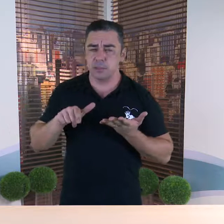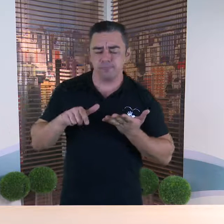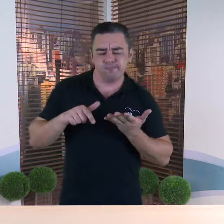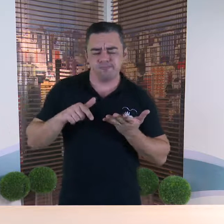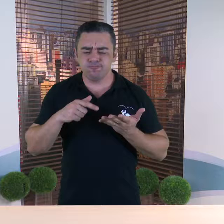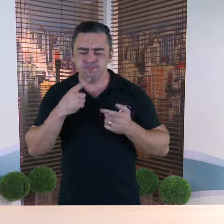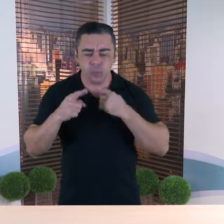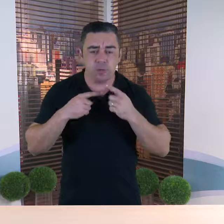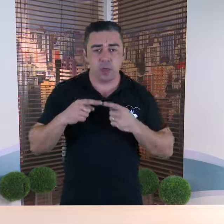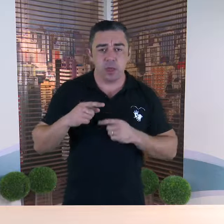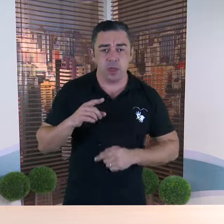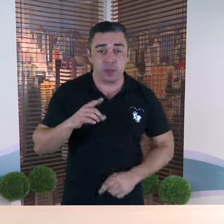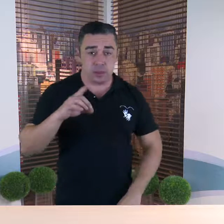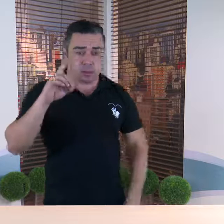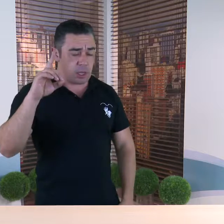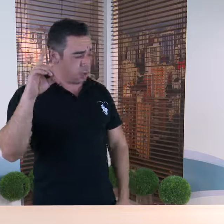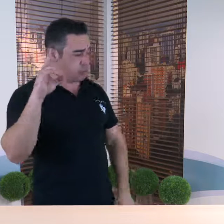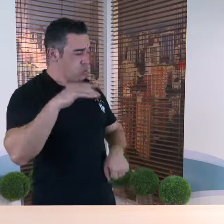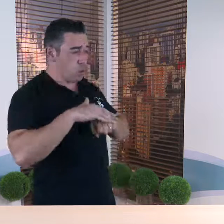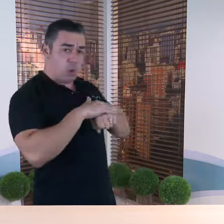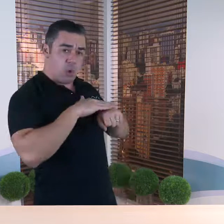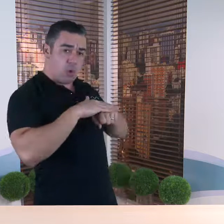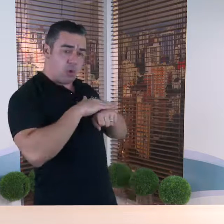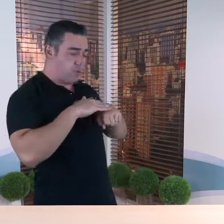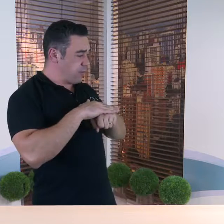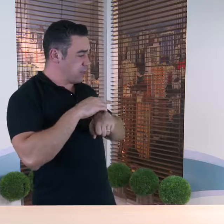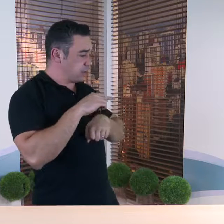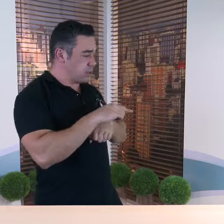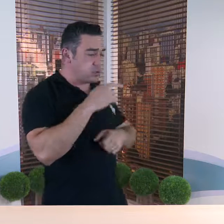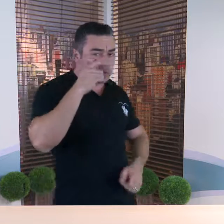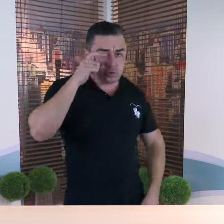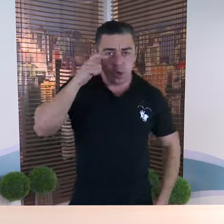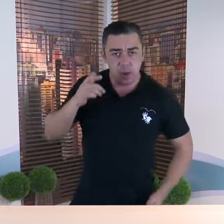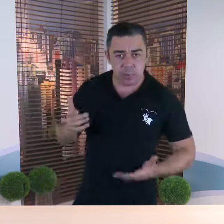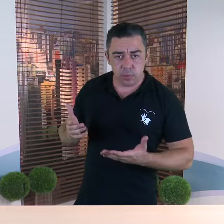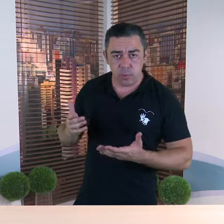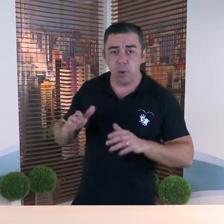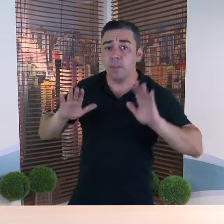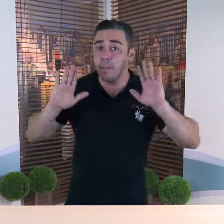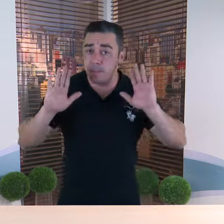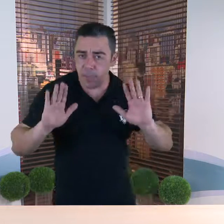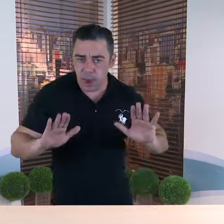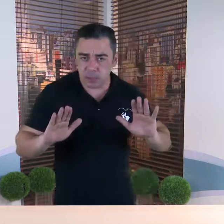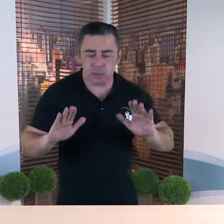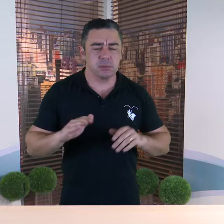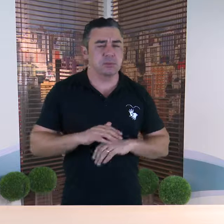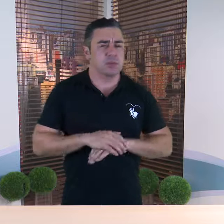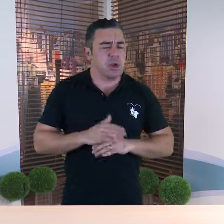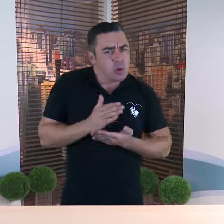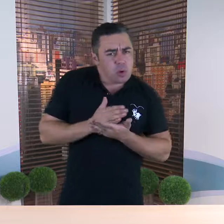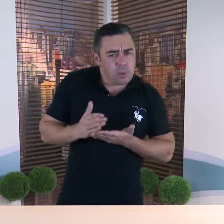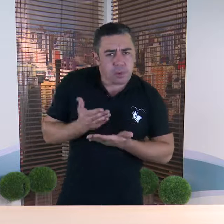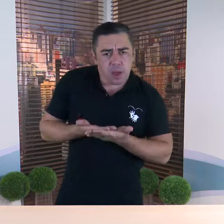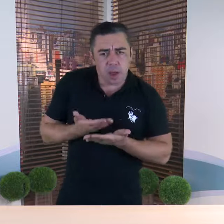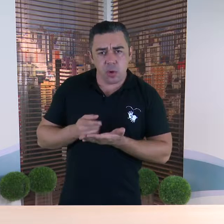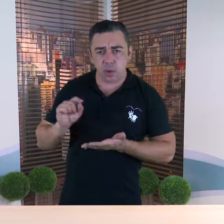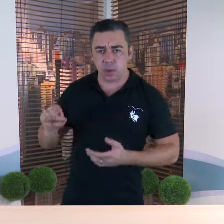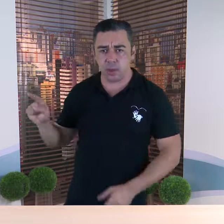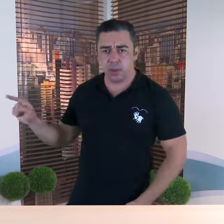desta conversa de Deus com Satanás. Mas penso importante iniciar a aula trazendo a lição